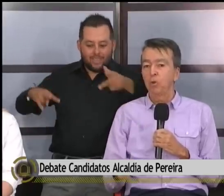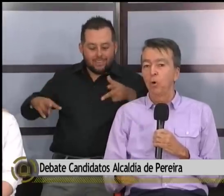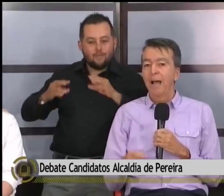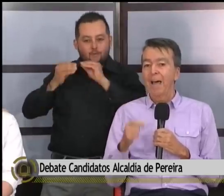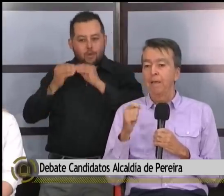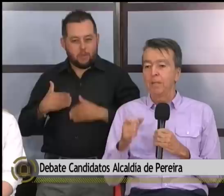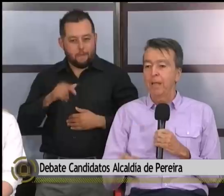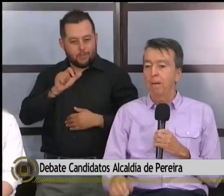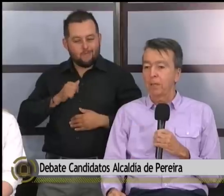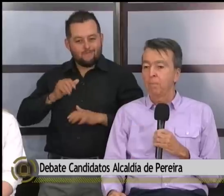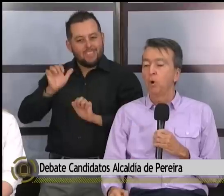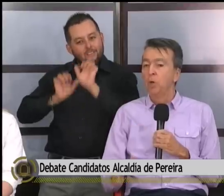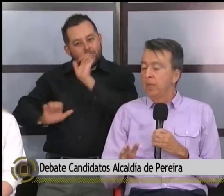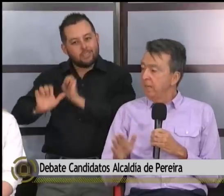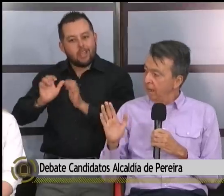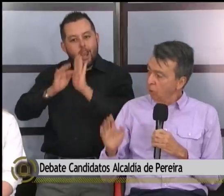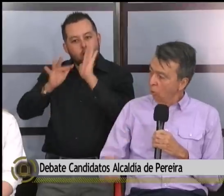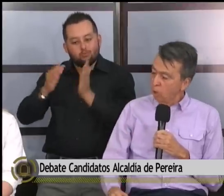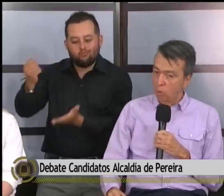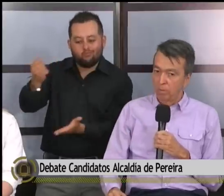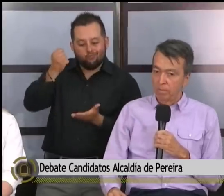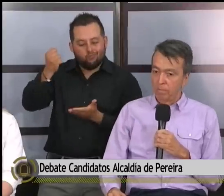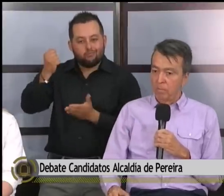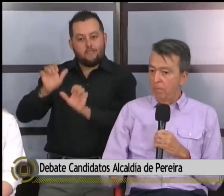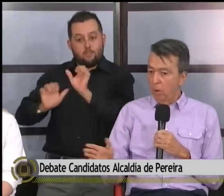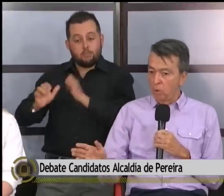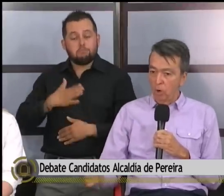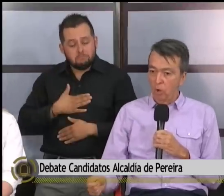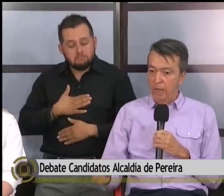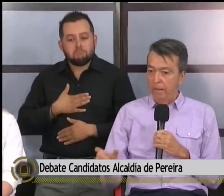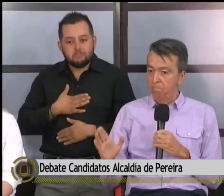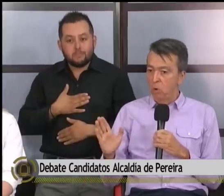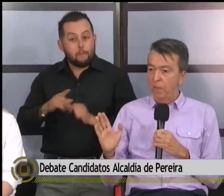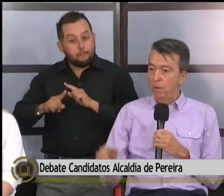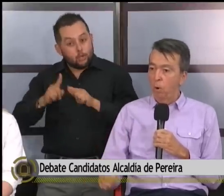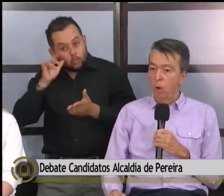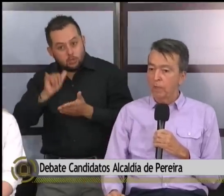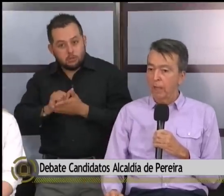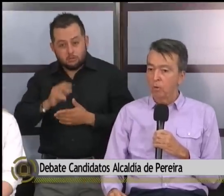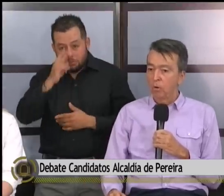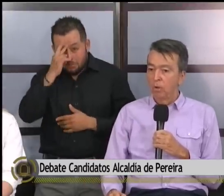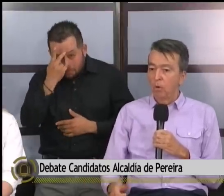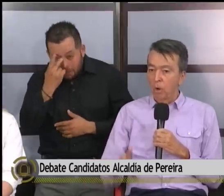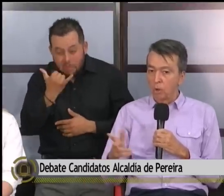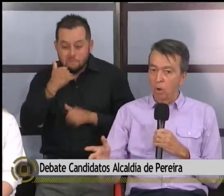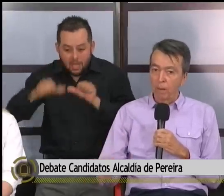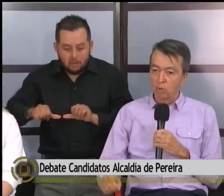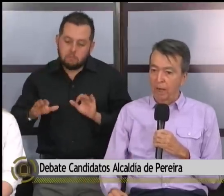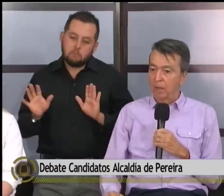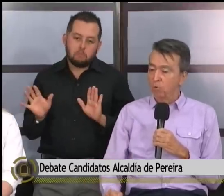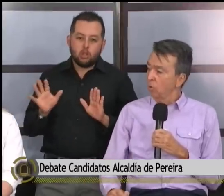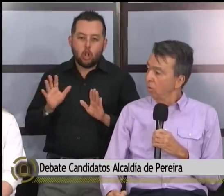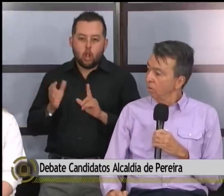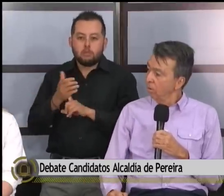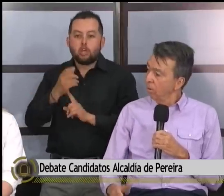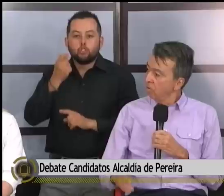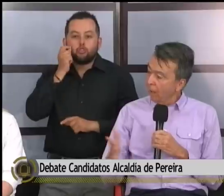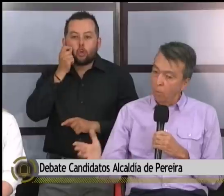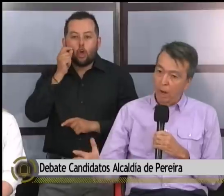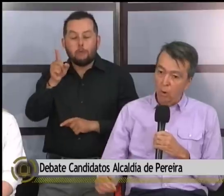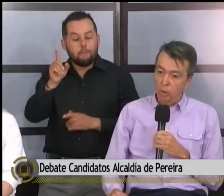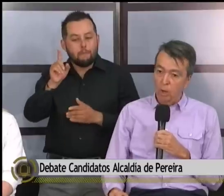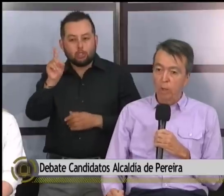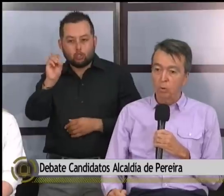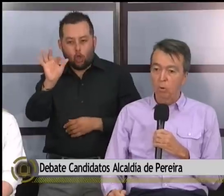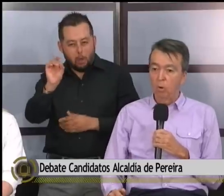que ha ido a defender el patrimonio. Y en eso lo he hecho. Pero yo creo que no me he equivocado tanto cuando logramos sacar a Soto,